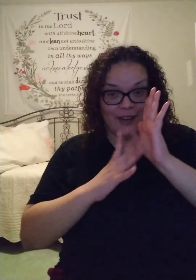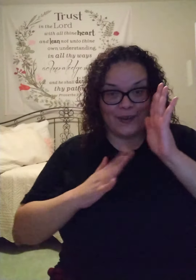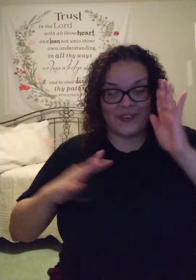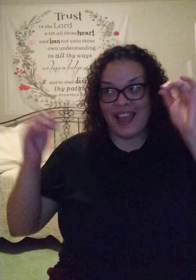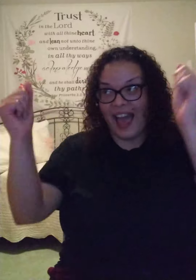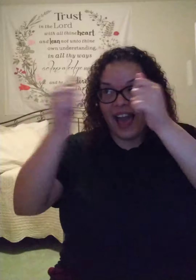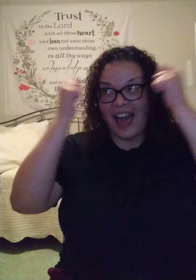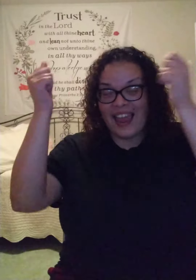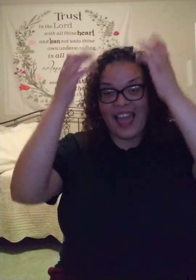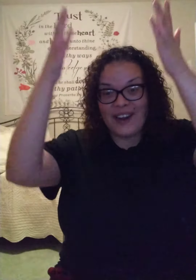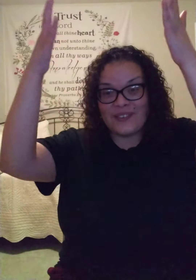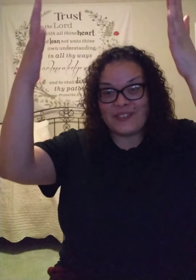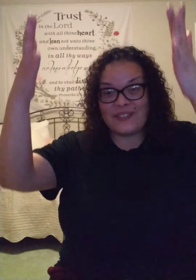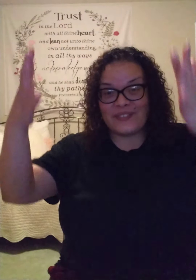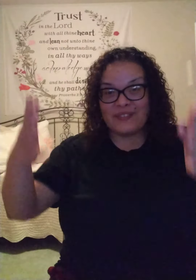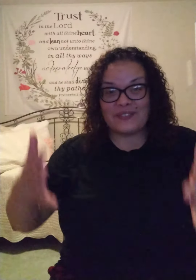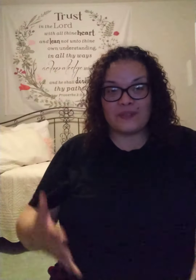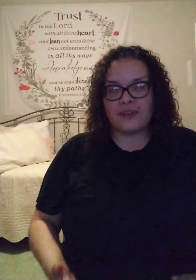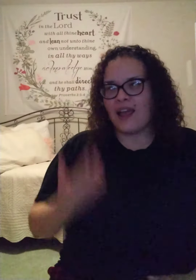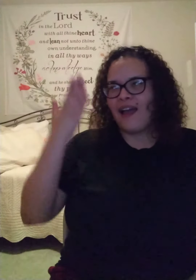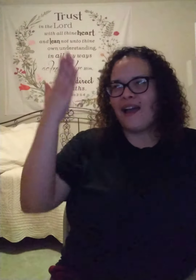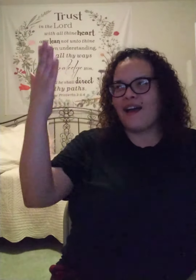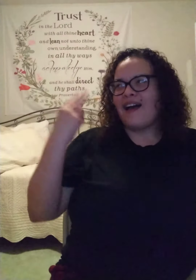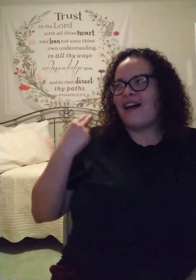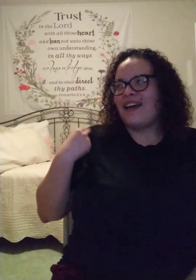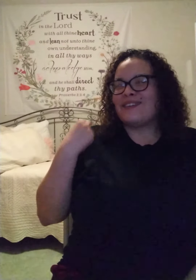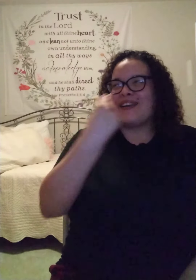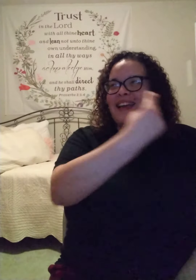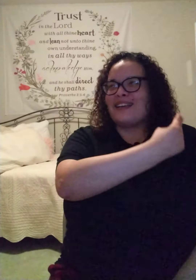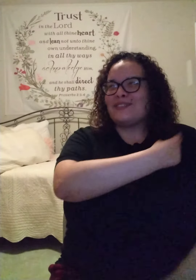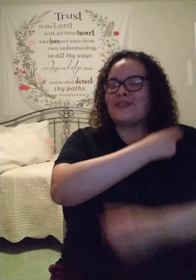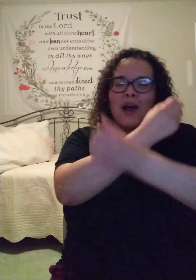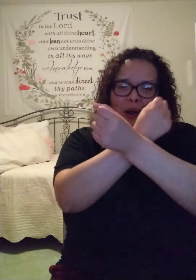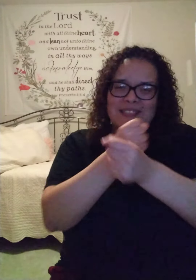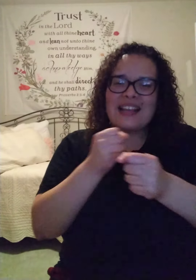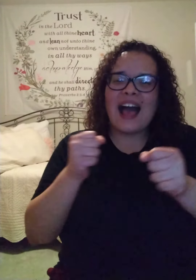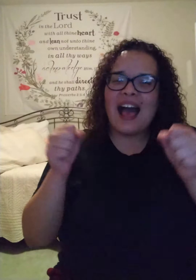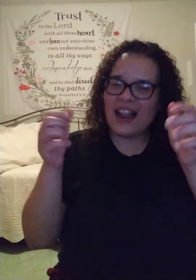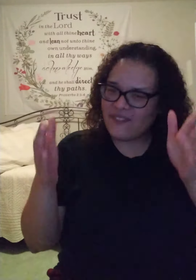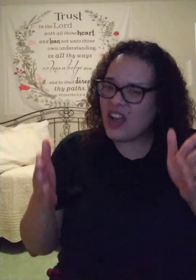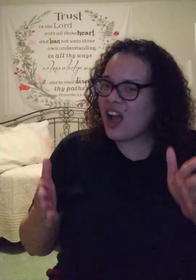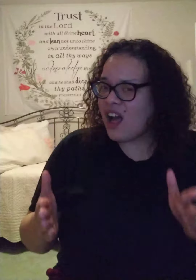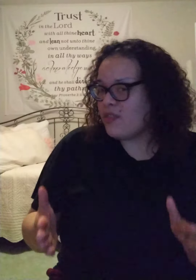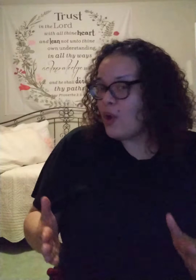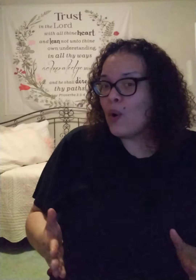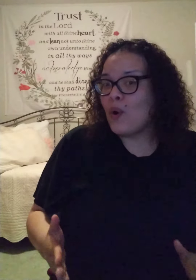aleluya. A nuestro salvador,